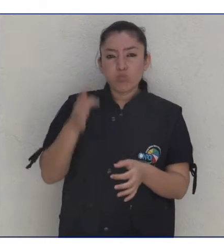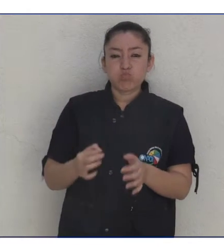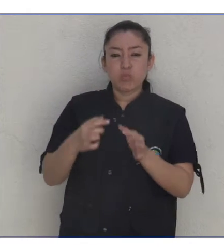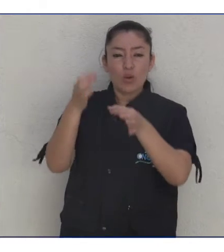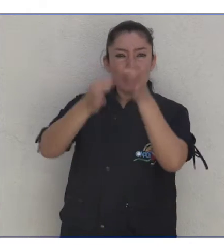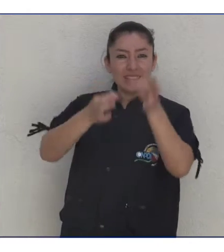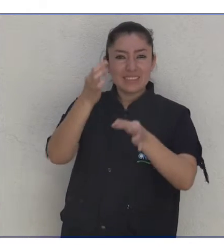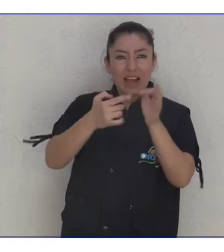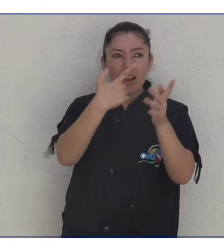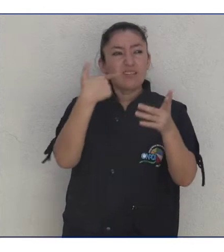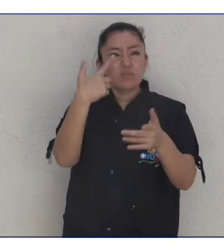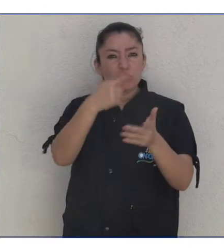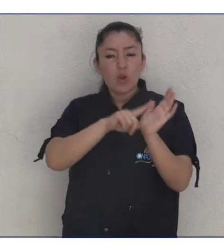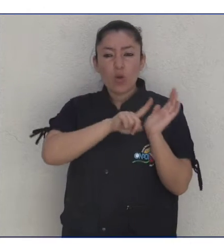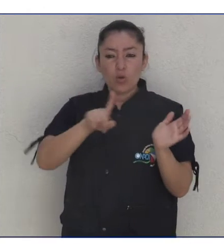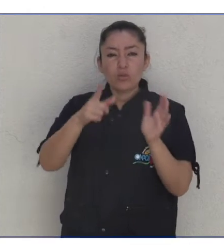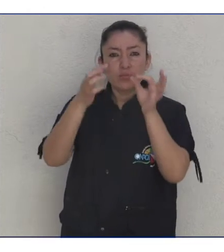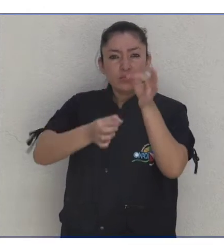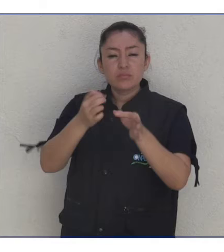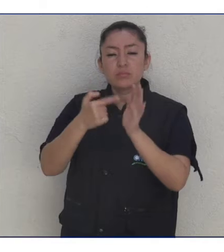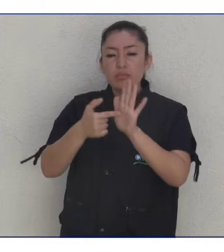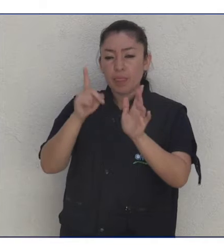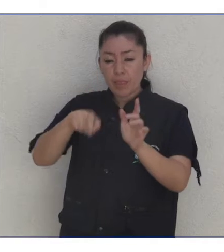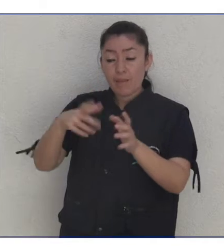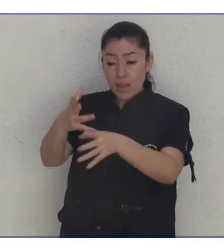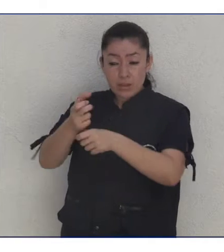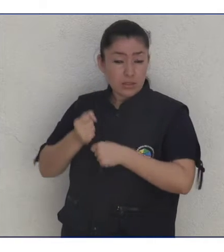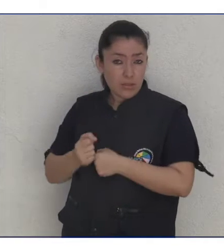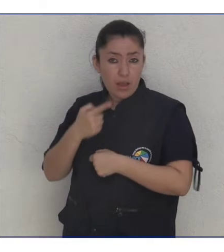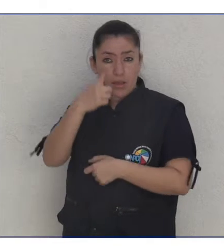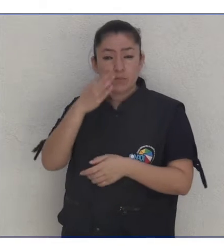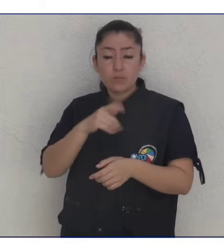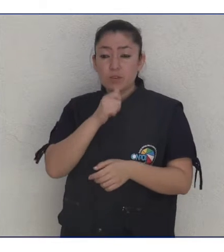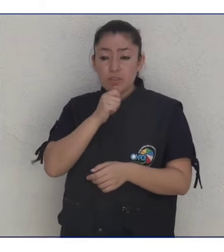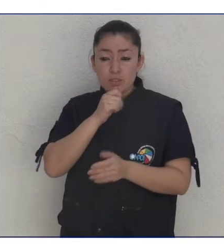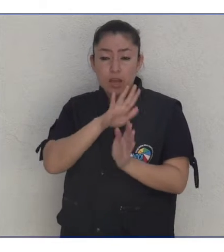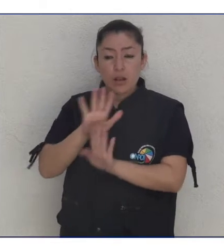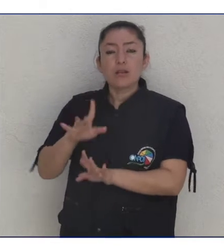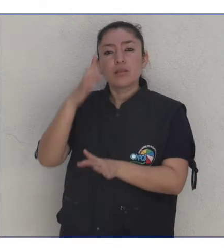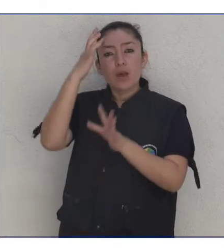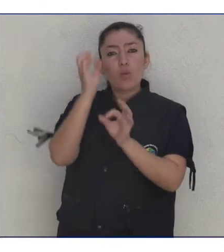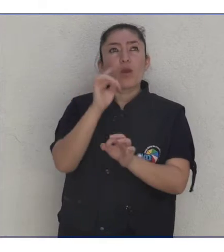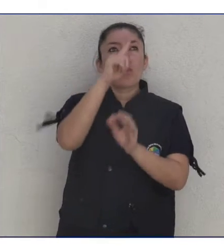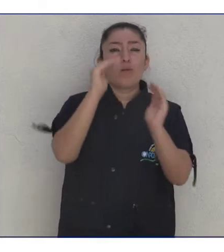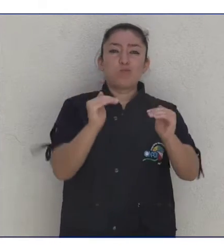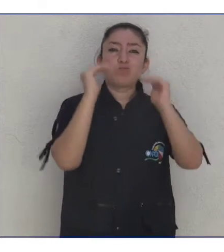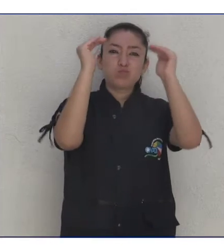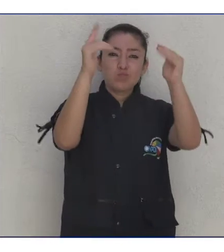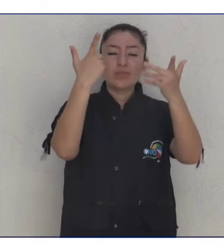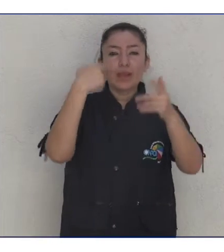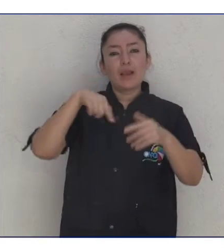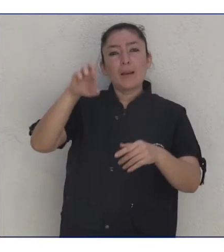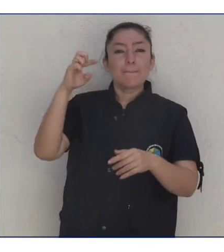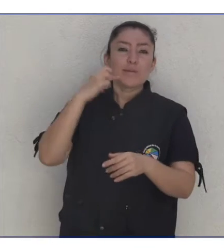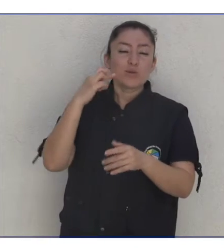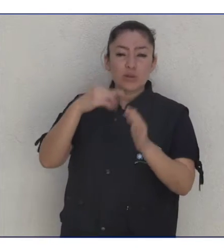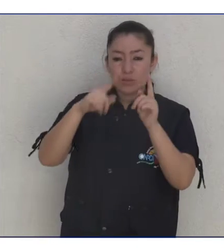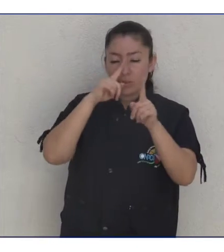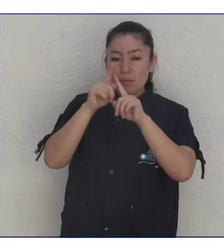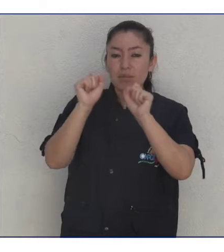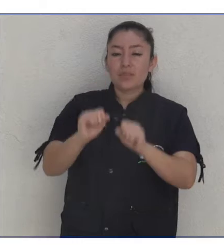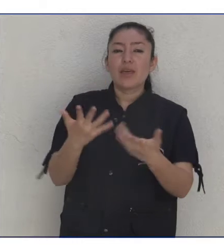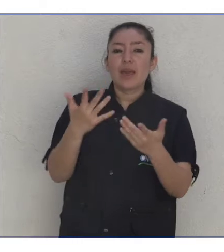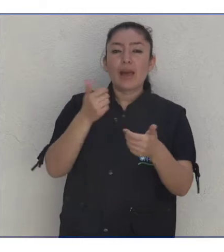judicial. La información clasificada como reservada o confidencial debe ser puesta a disposición de las autoridades encargadas de la procuración